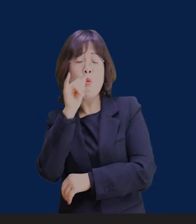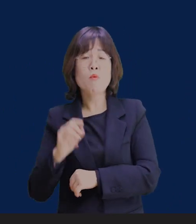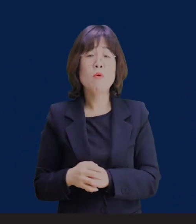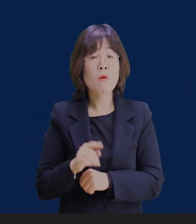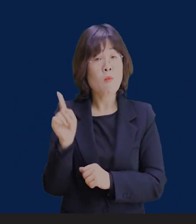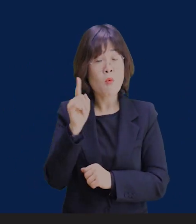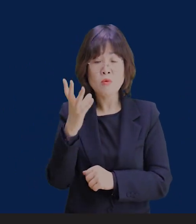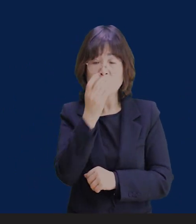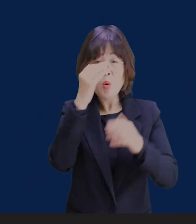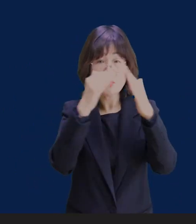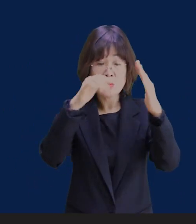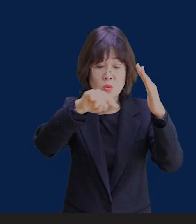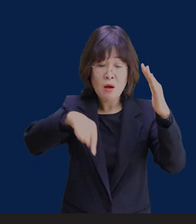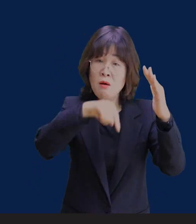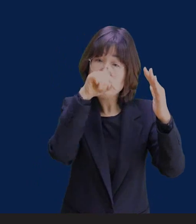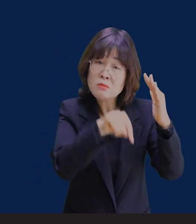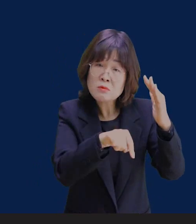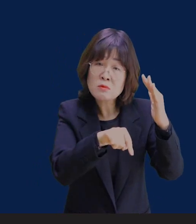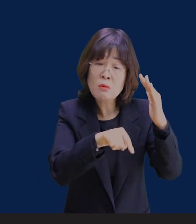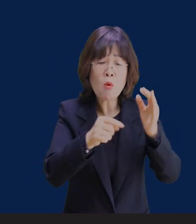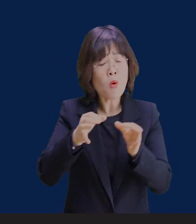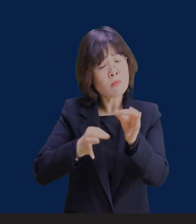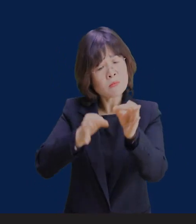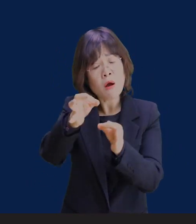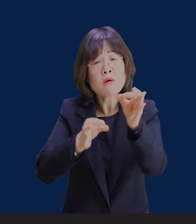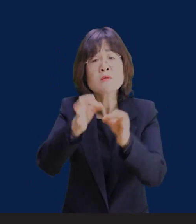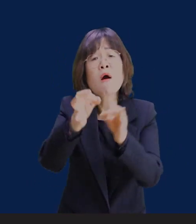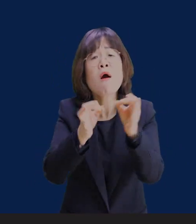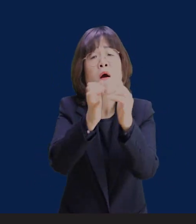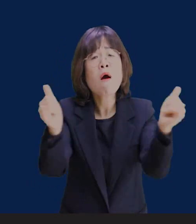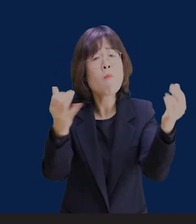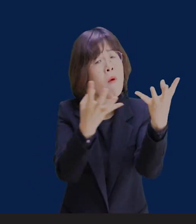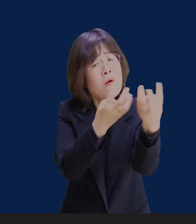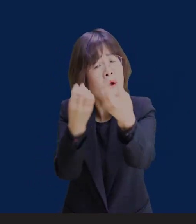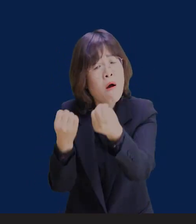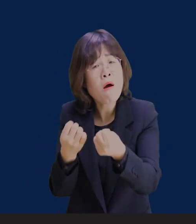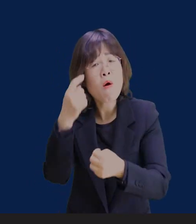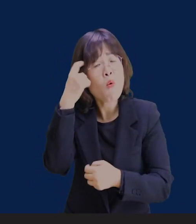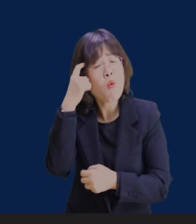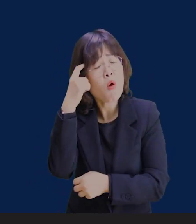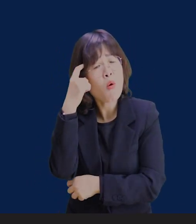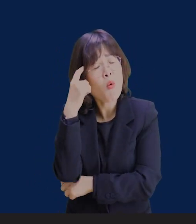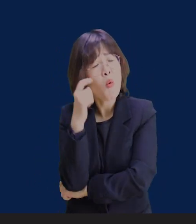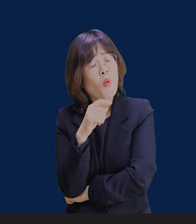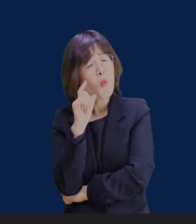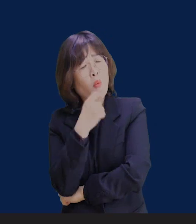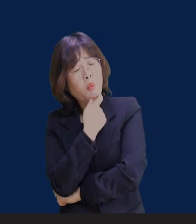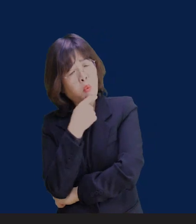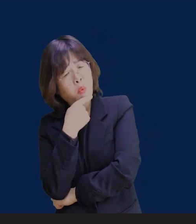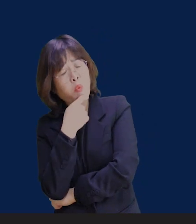됩니다. 먼저는 어떻게 성전 안에서 이처럼 장사하는 사람들이 이렇게 많은가? 우리는